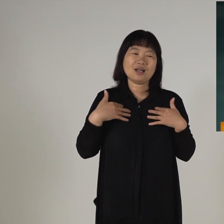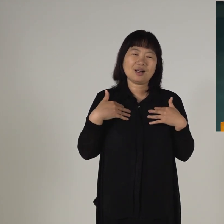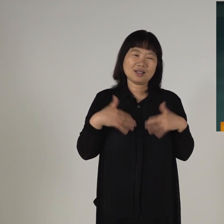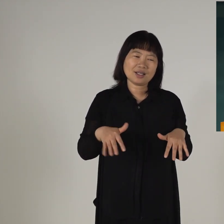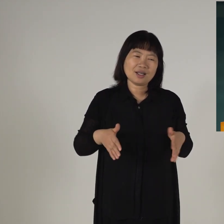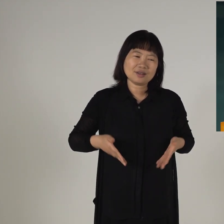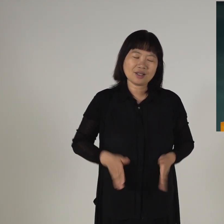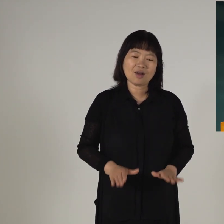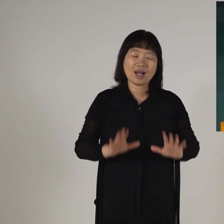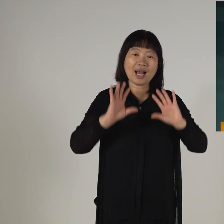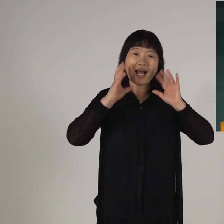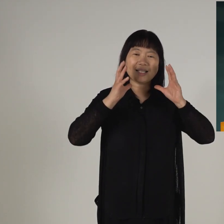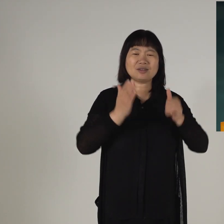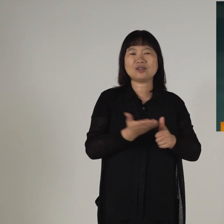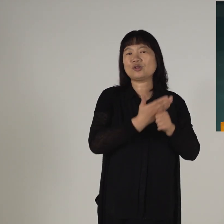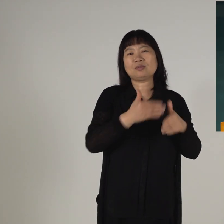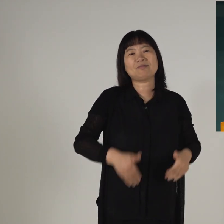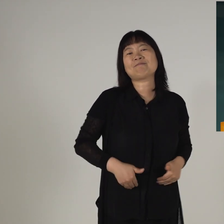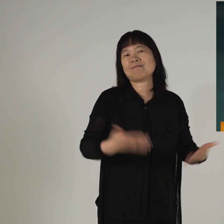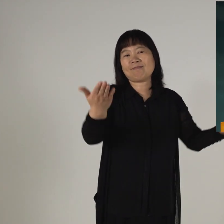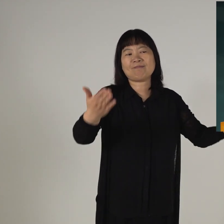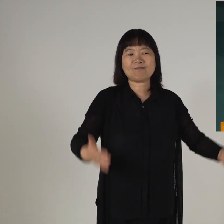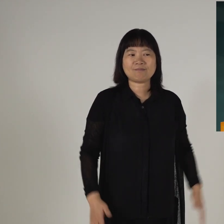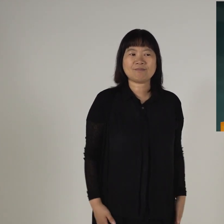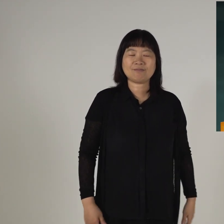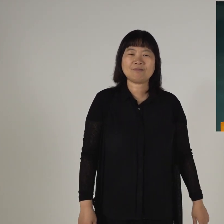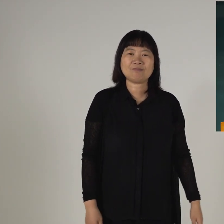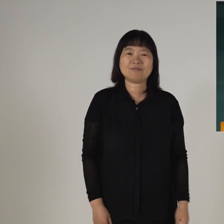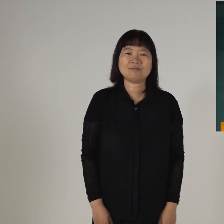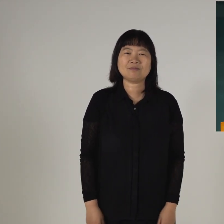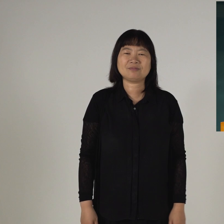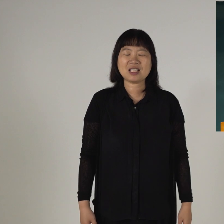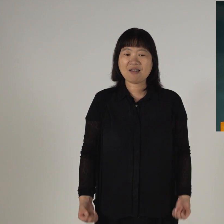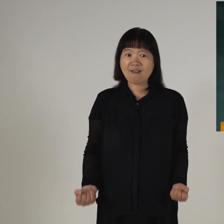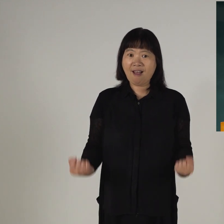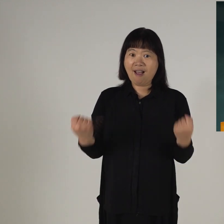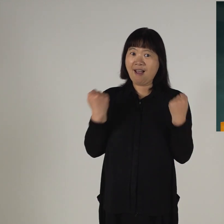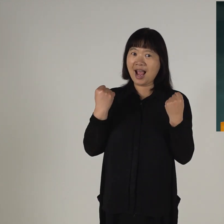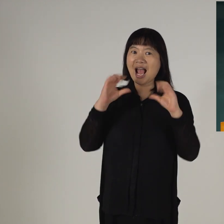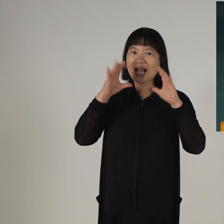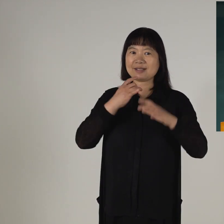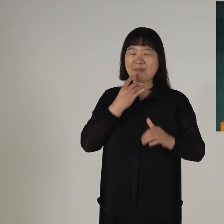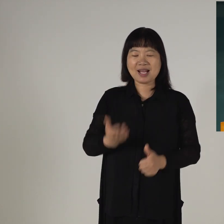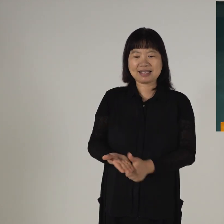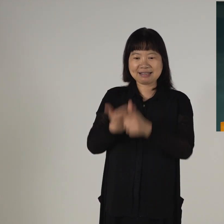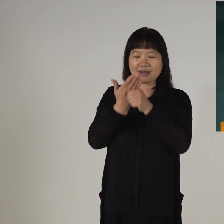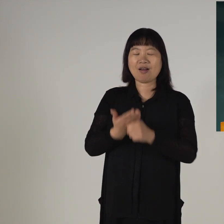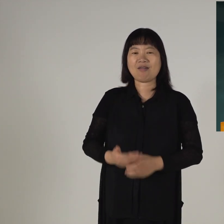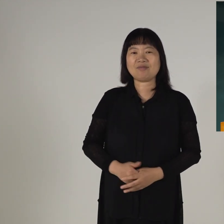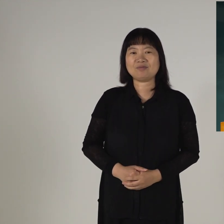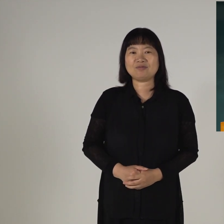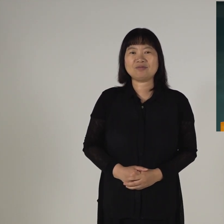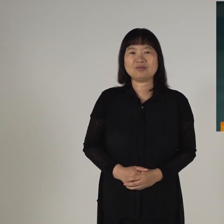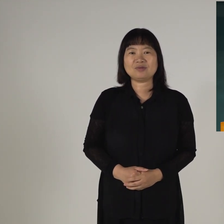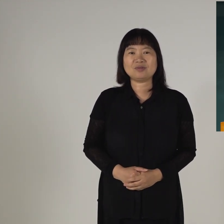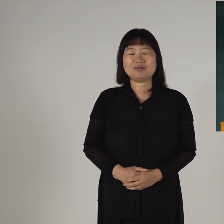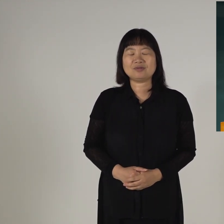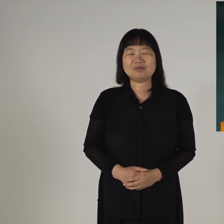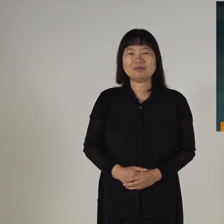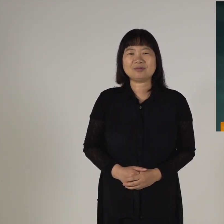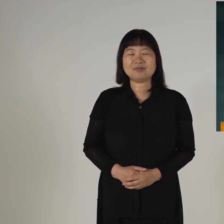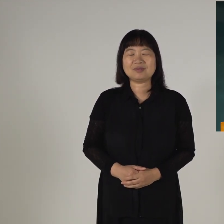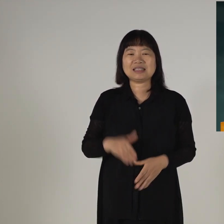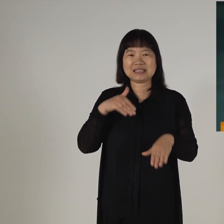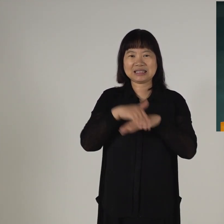연약하게 태어난 아기는 키울 필요가 없다. 건강하게 태어나는 아기만 키워야 된다. 이 우생학적인